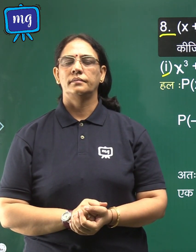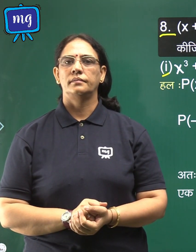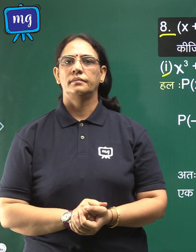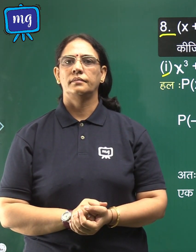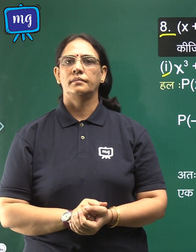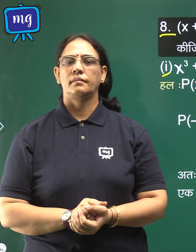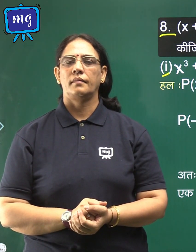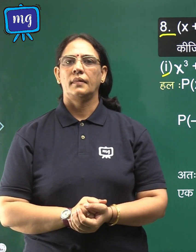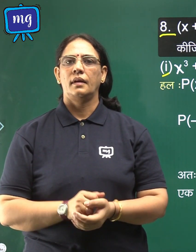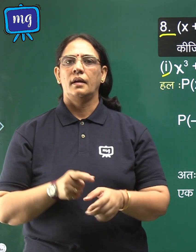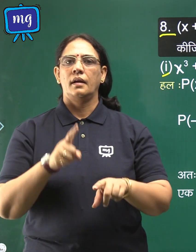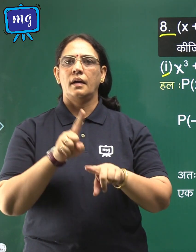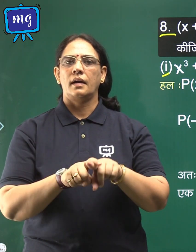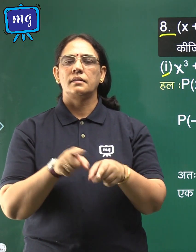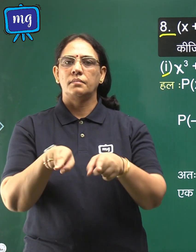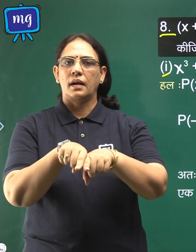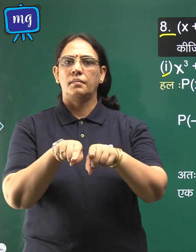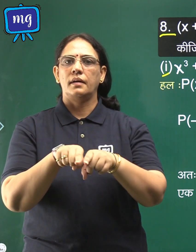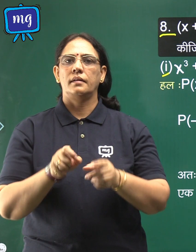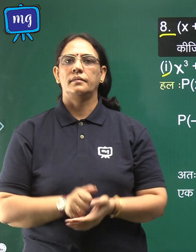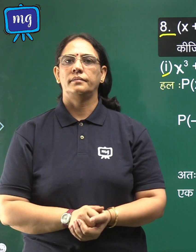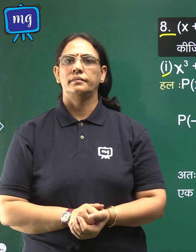x बराबर